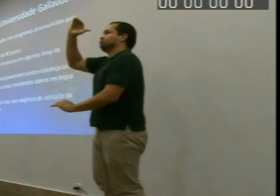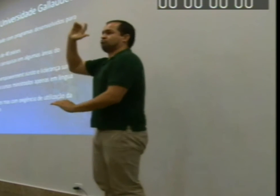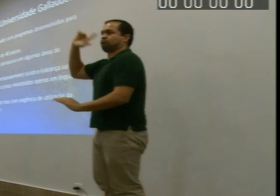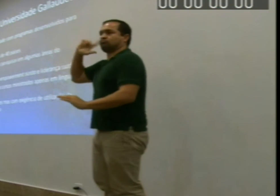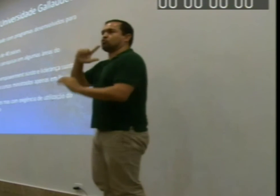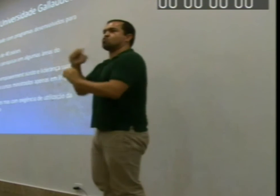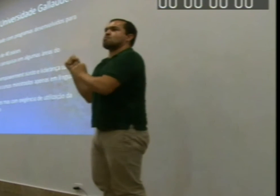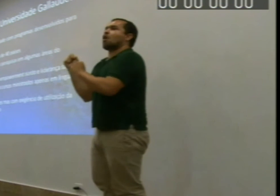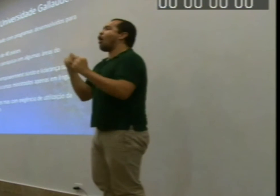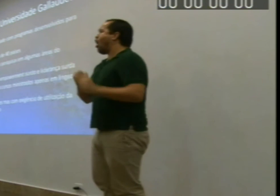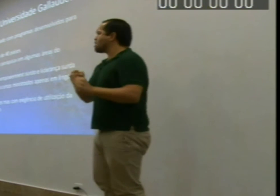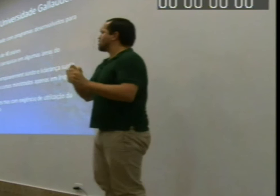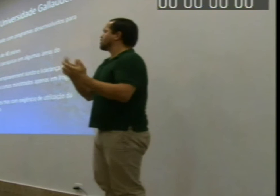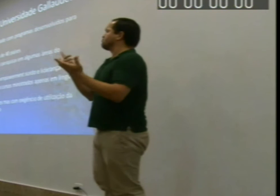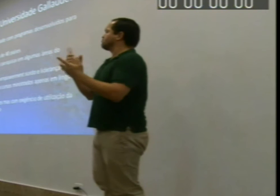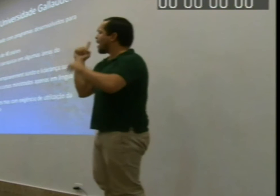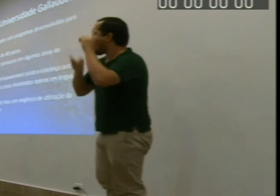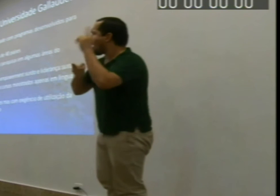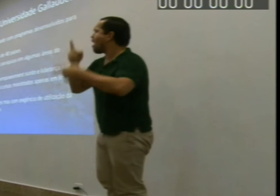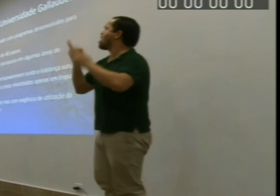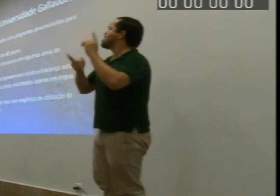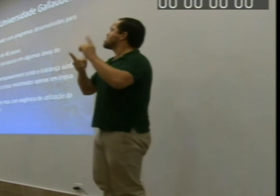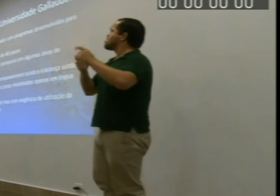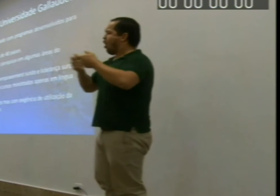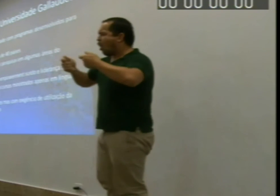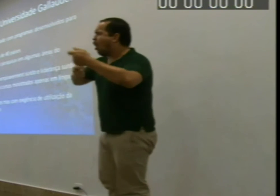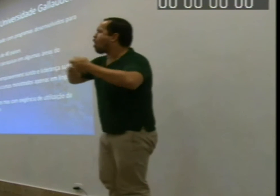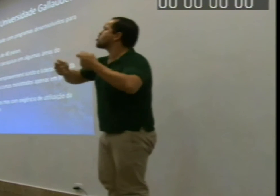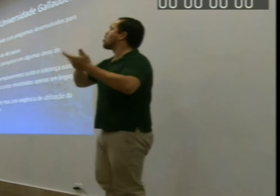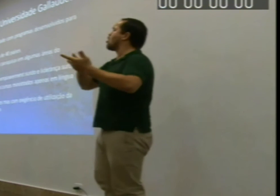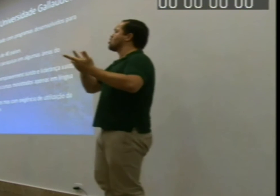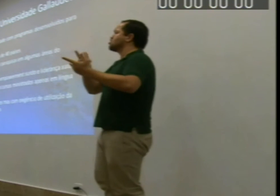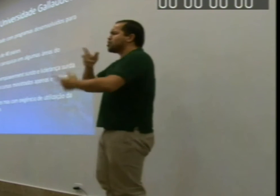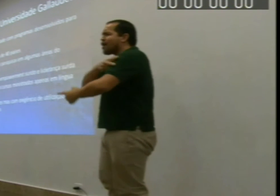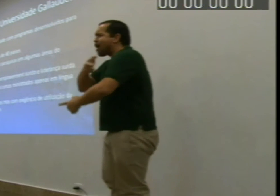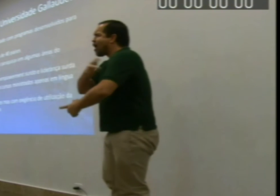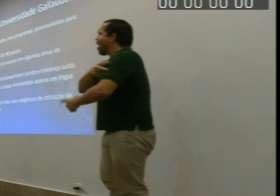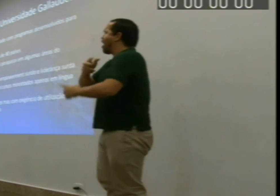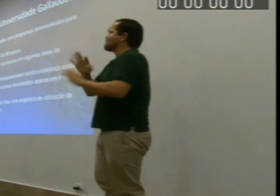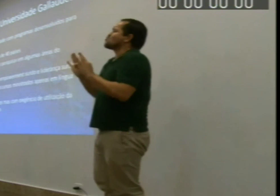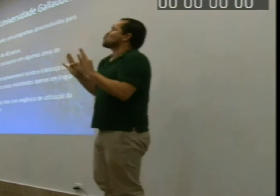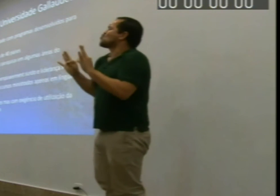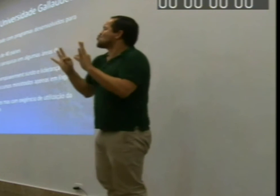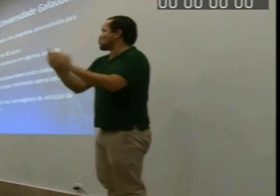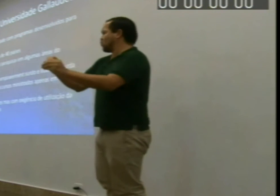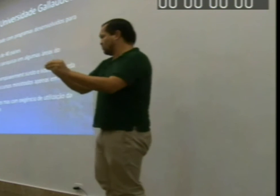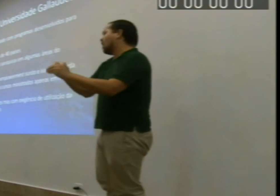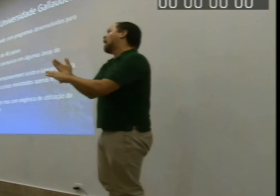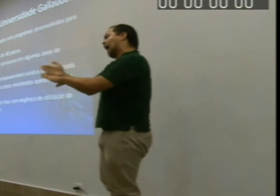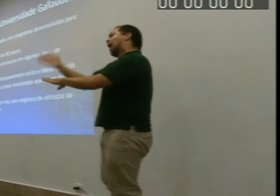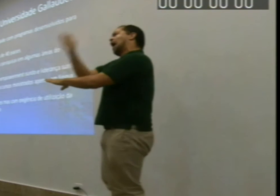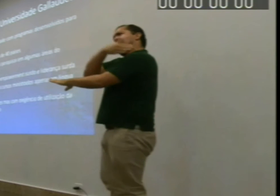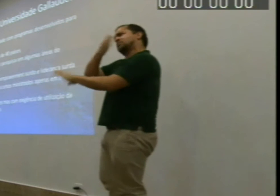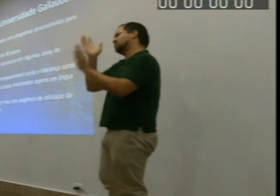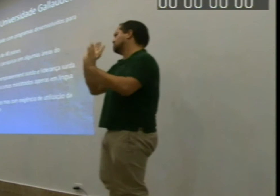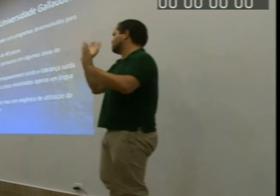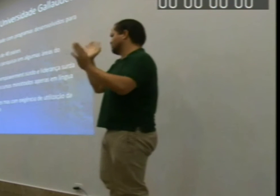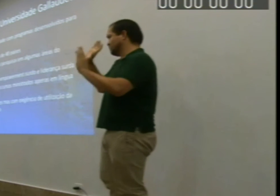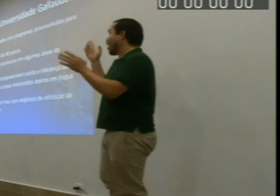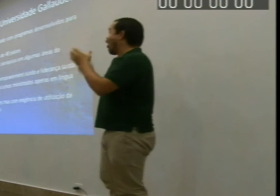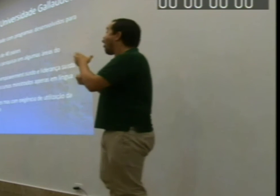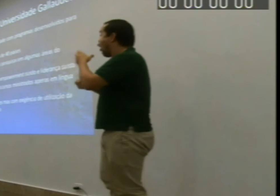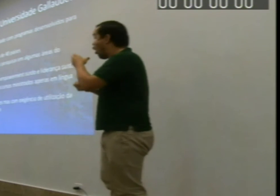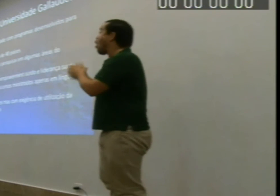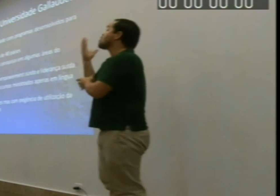desigualdade né onde mas lá na glud o surdo Ele predomina ele tem todas as funções